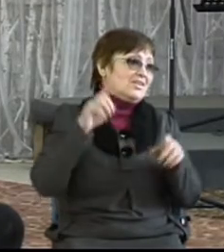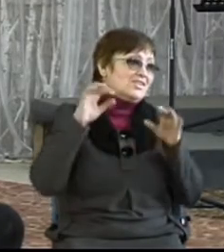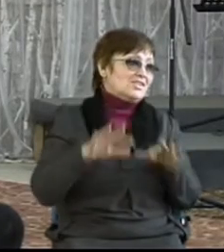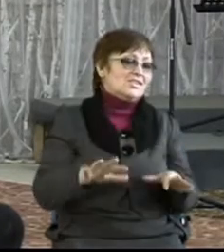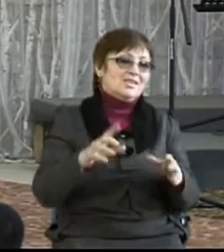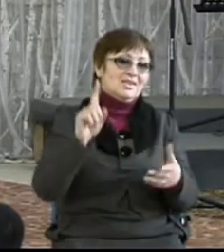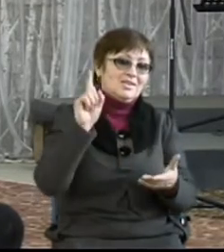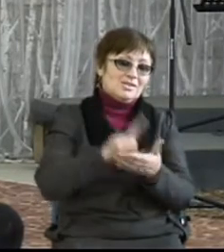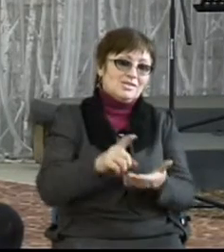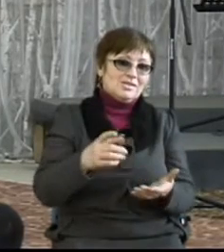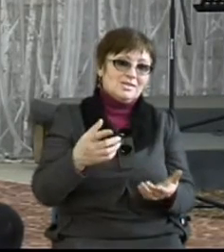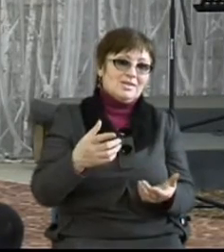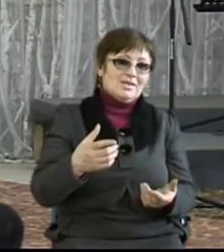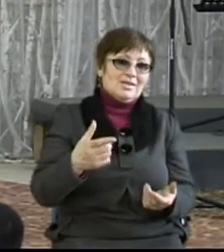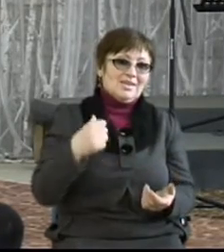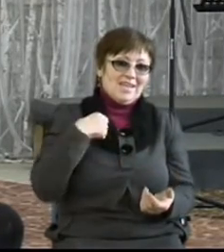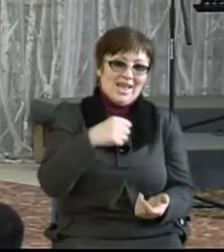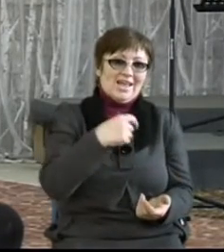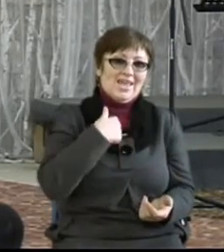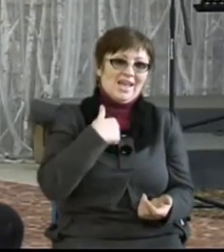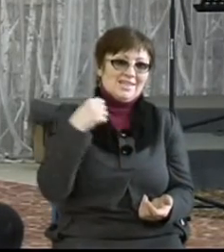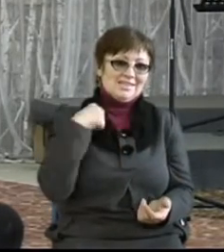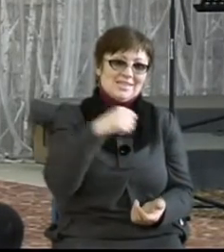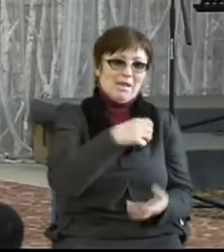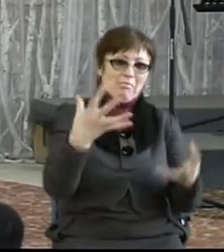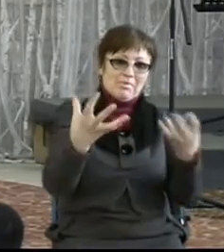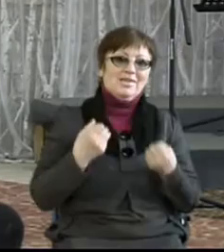должно идти от нас. Потому что мы должны